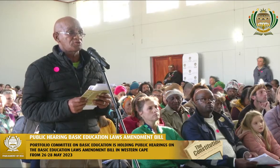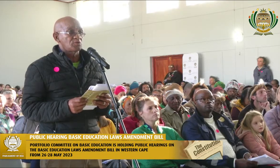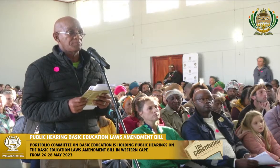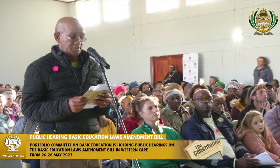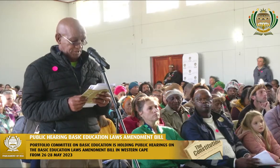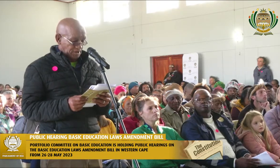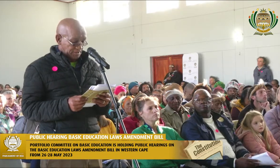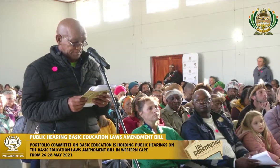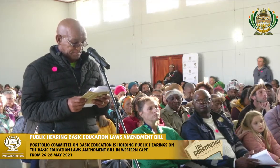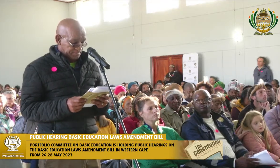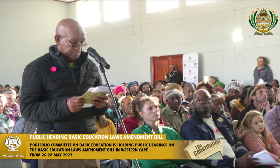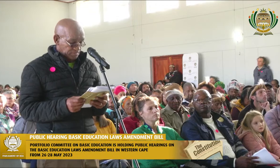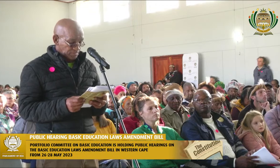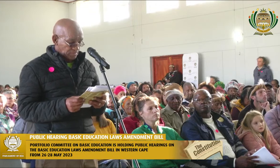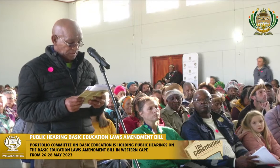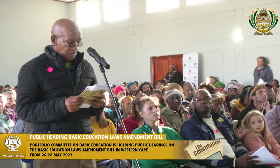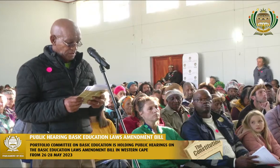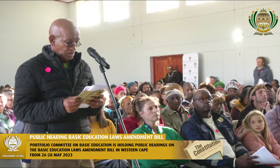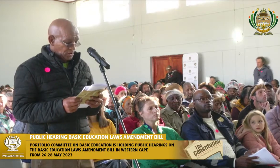beteken, dit is ook misdaad.